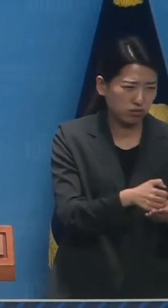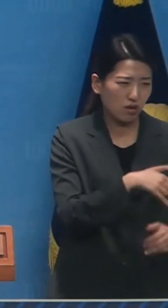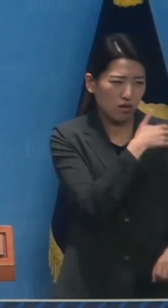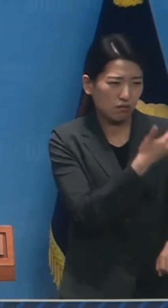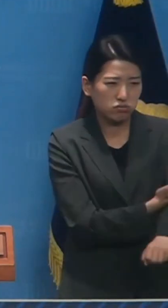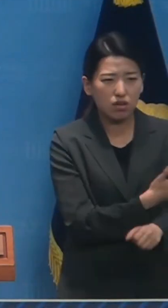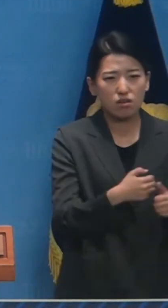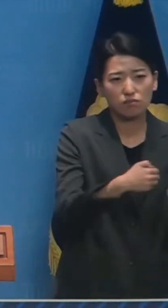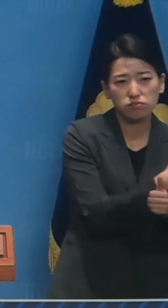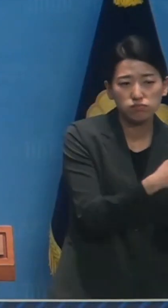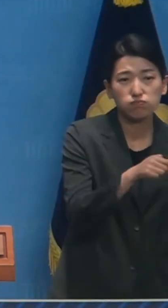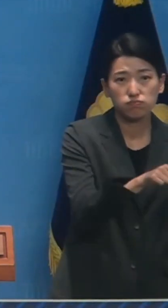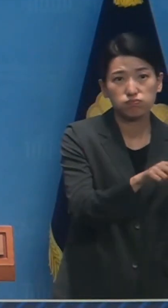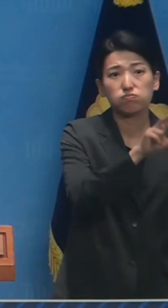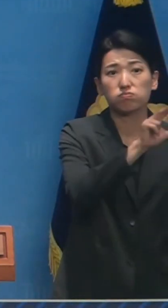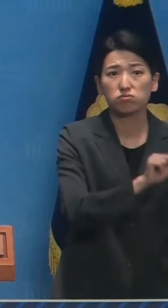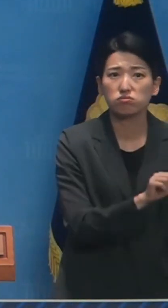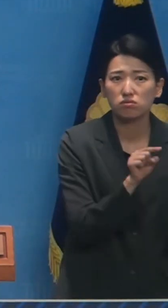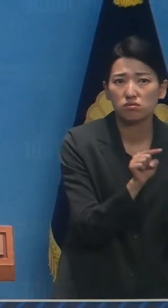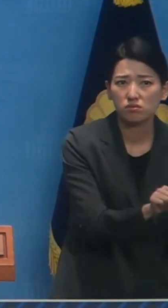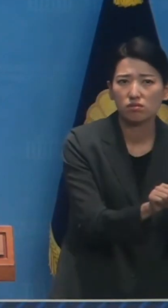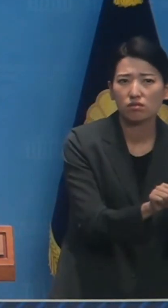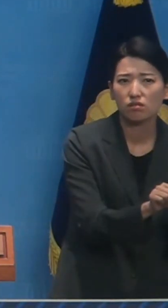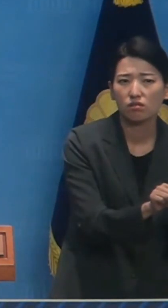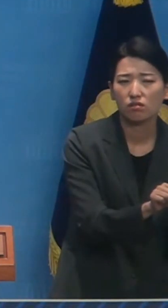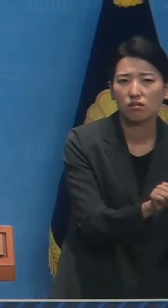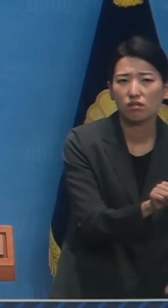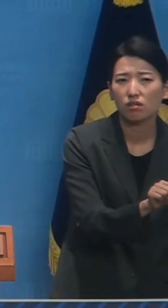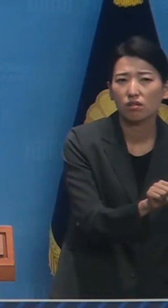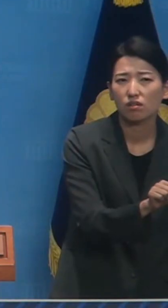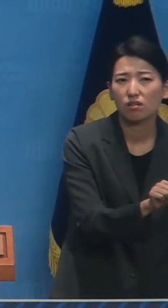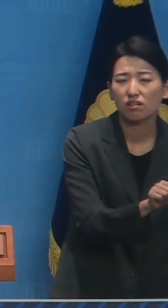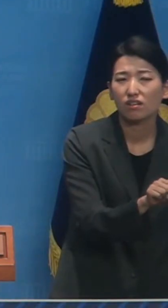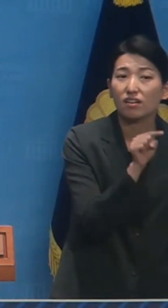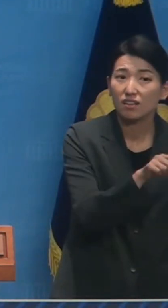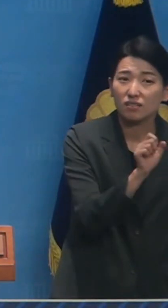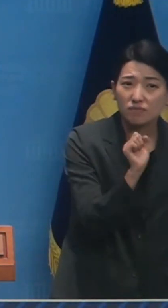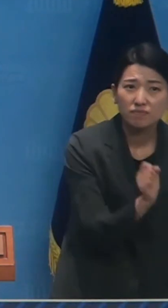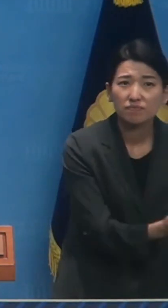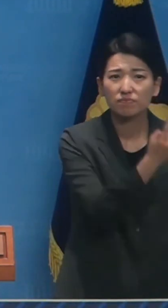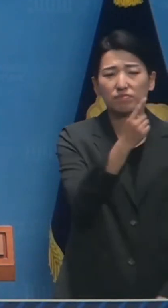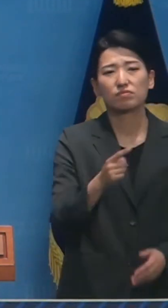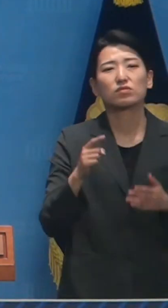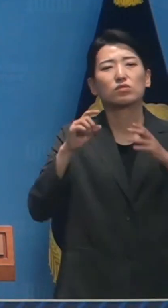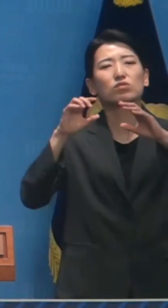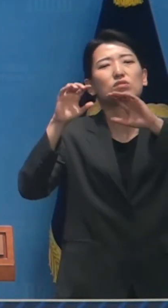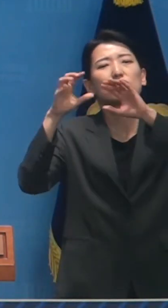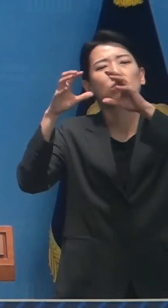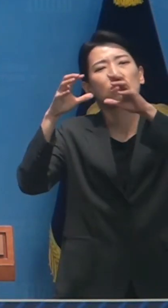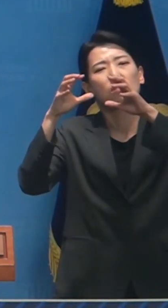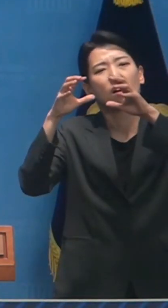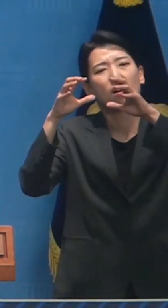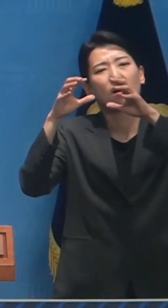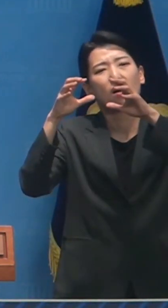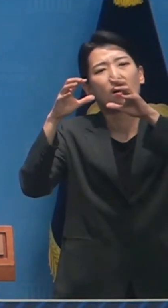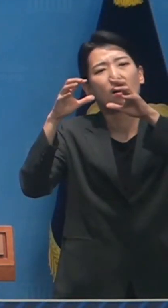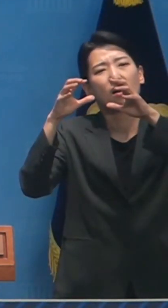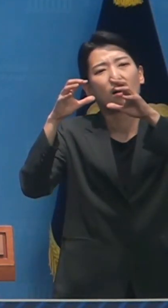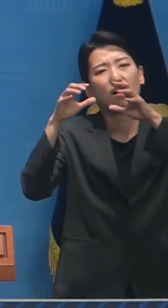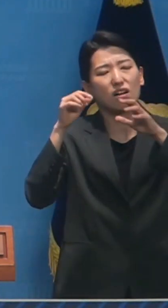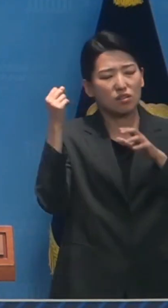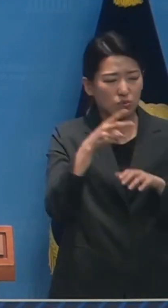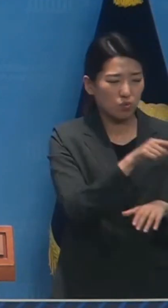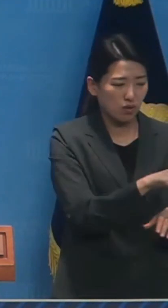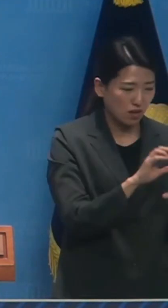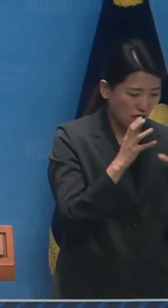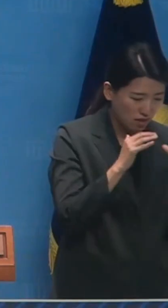파괴적인 문제점뿐만 아니라 그 파급력은 국가 인재 등용의 요람까지 소멸시키고